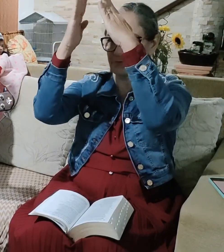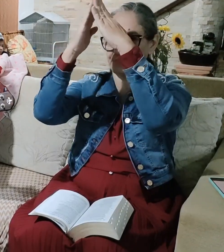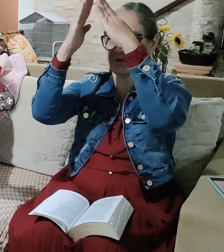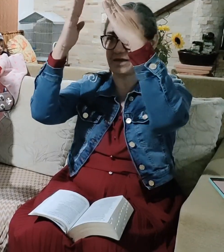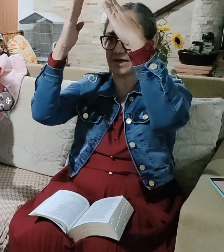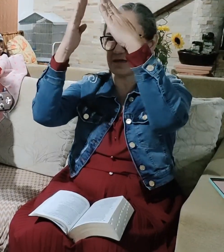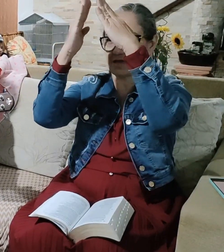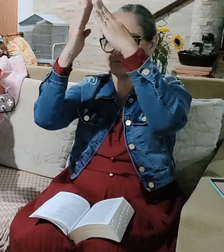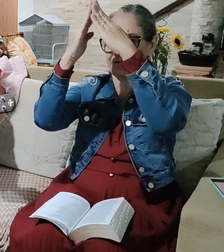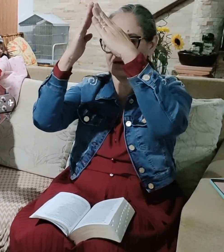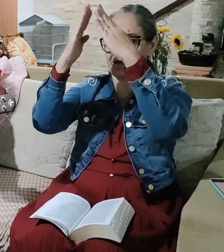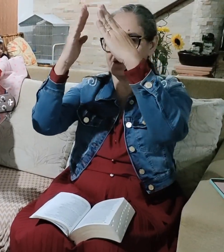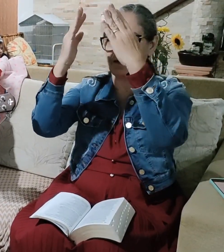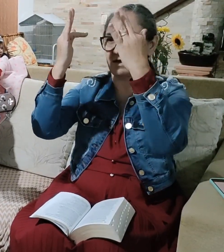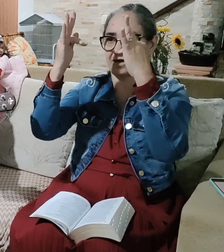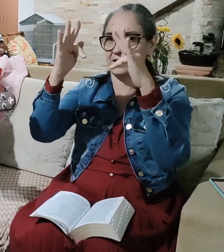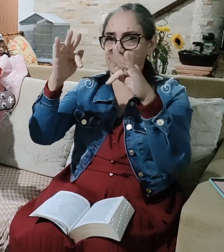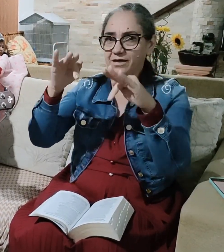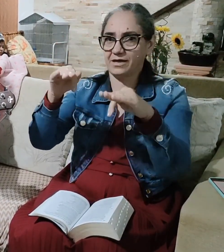viver.